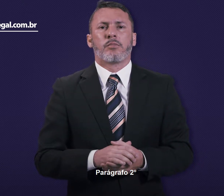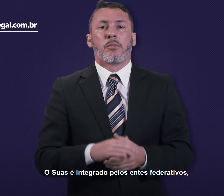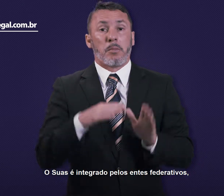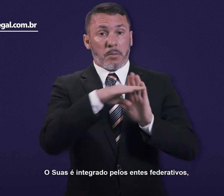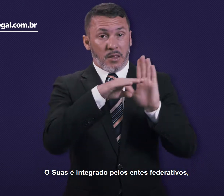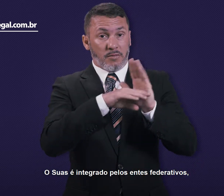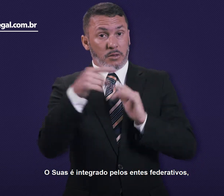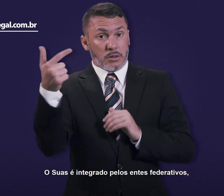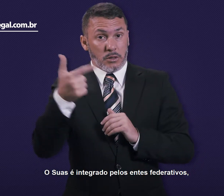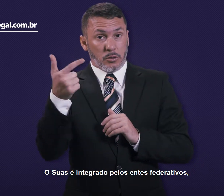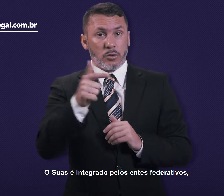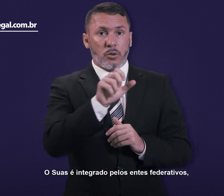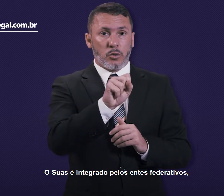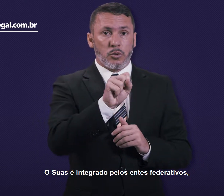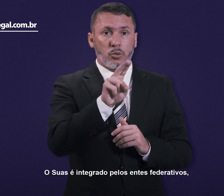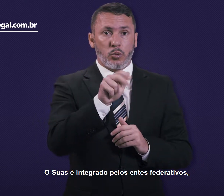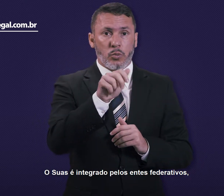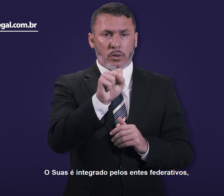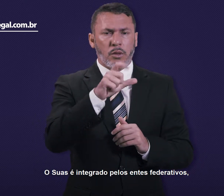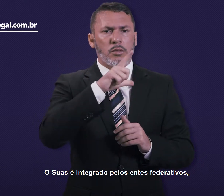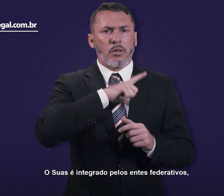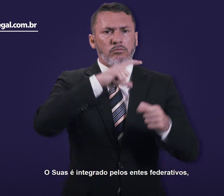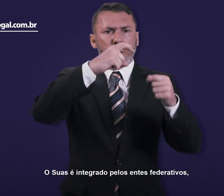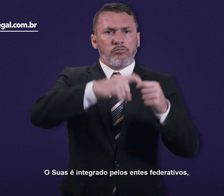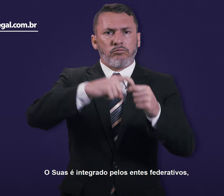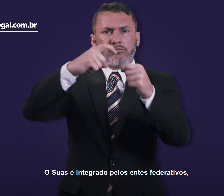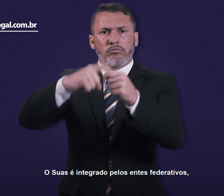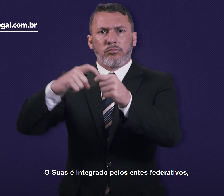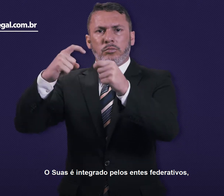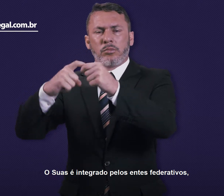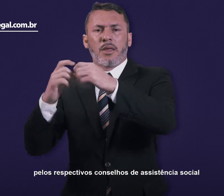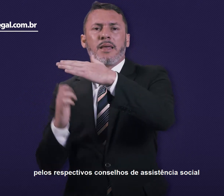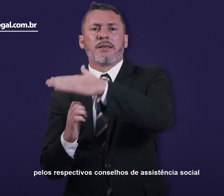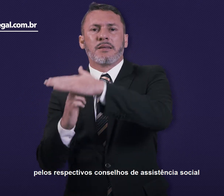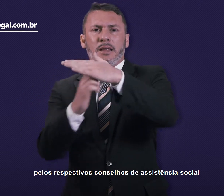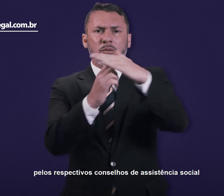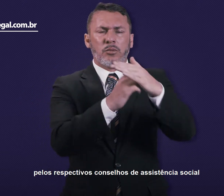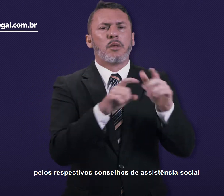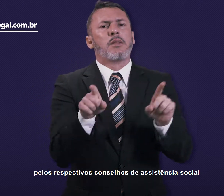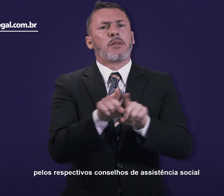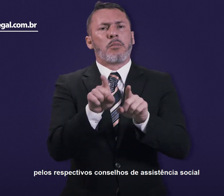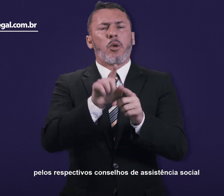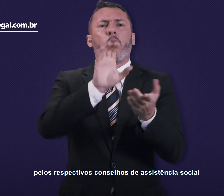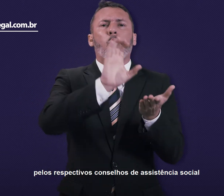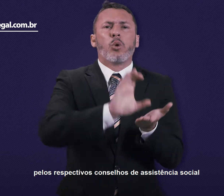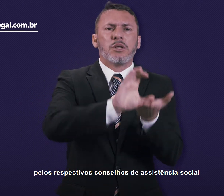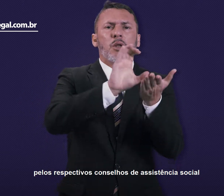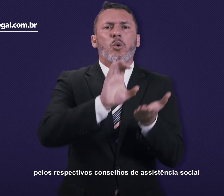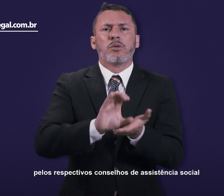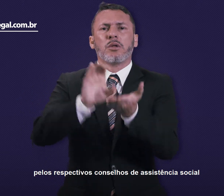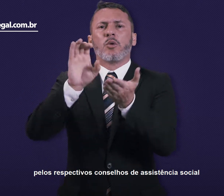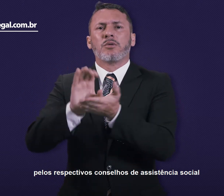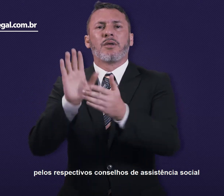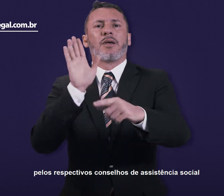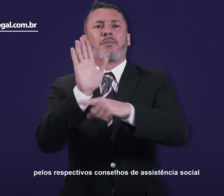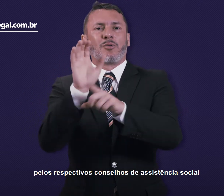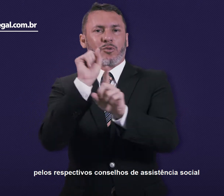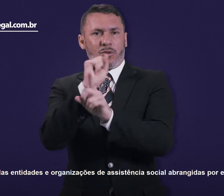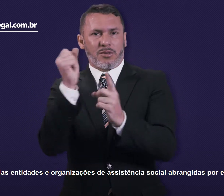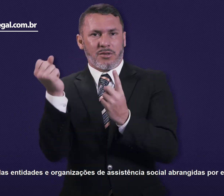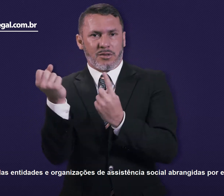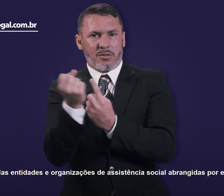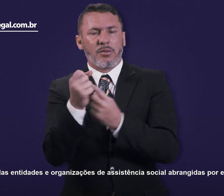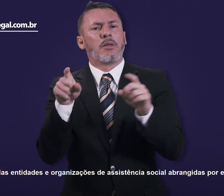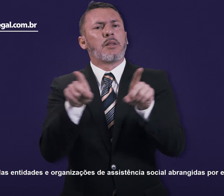2º. O SUAS é integrado pelos entes federativos, pelos respectivos conselhos de assistência